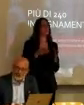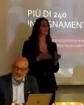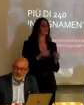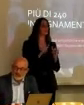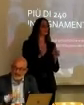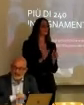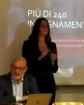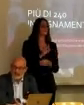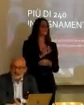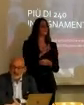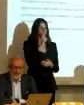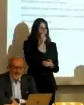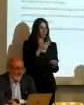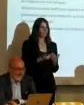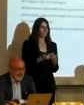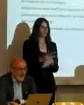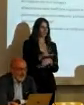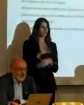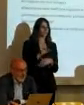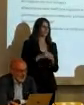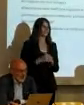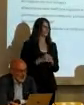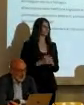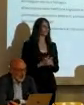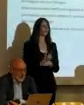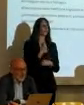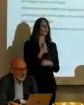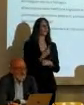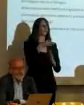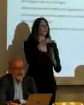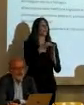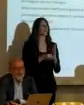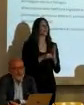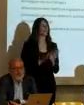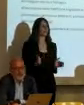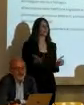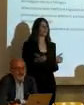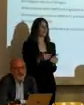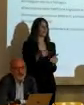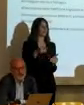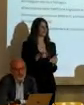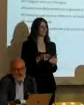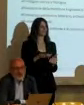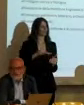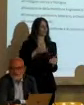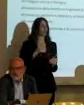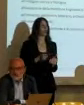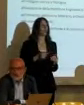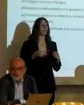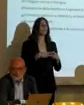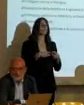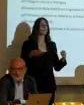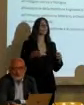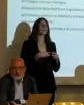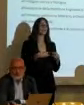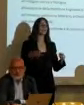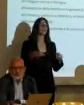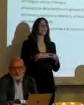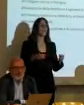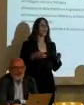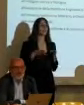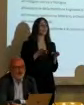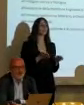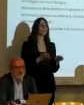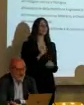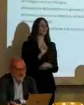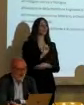delle caratteristiche del nostro dipartimento è che c'è una grande flessibilità del percorso formativo e c'è una